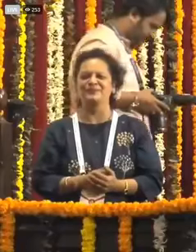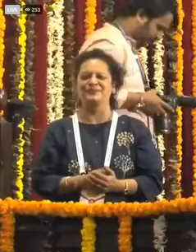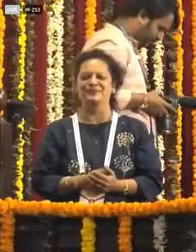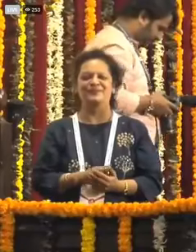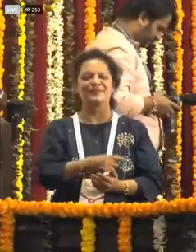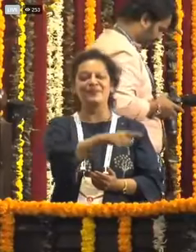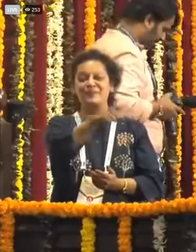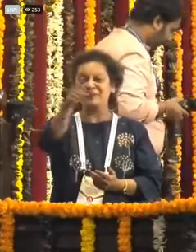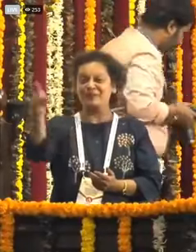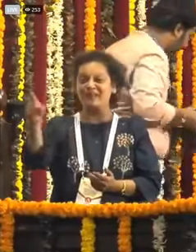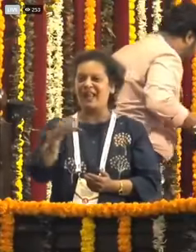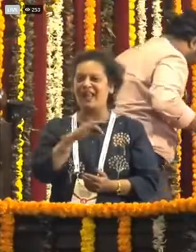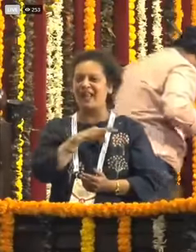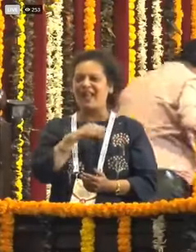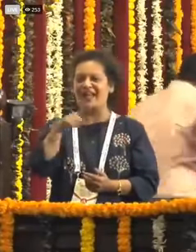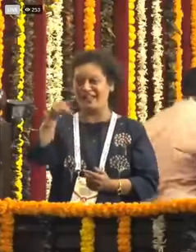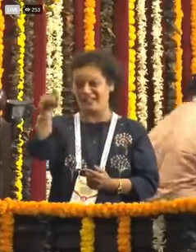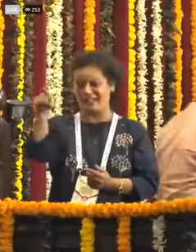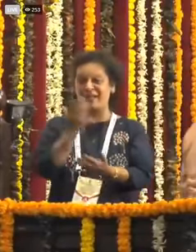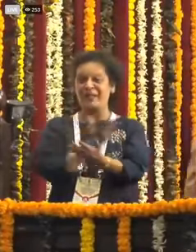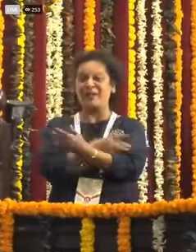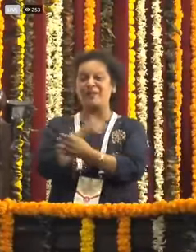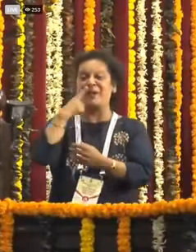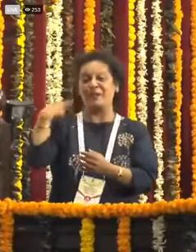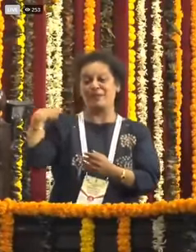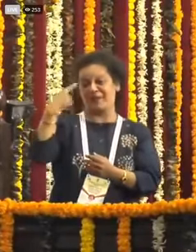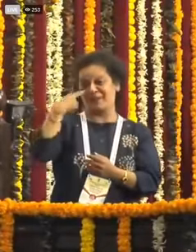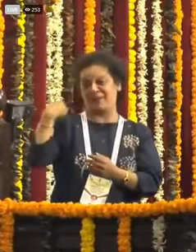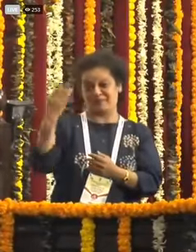आपल्या सगळ्यांच्या दिव्यांग बांधव भगिनींसाठी आहे।